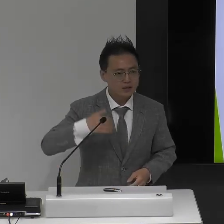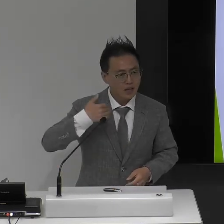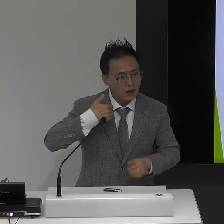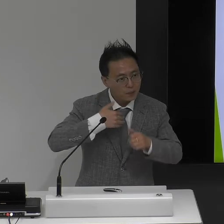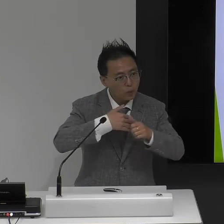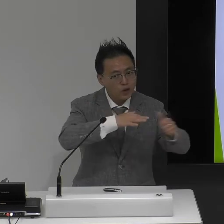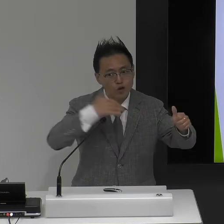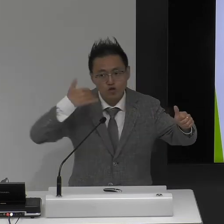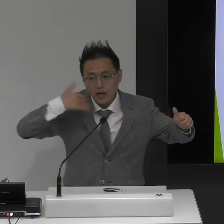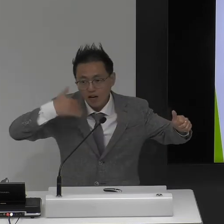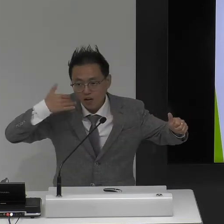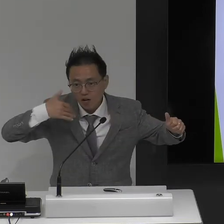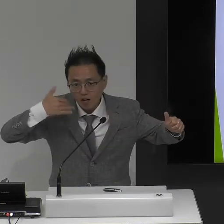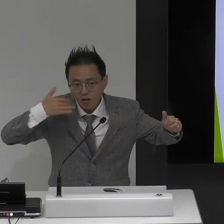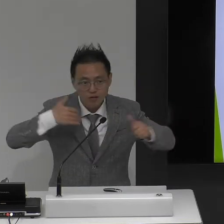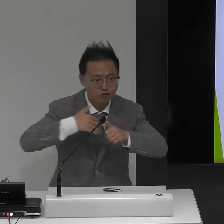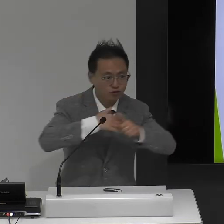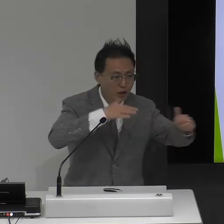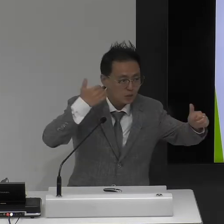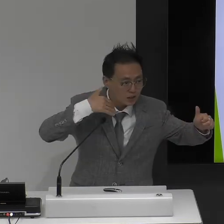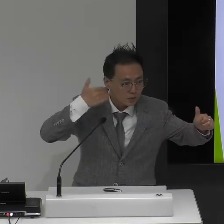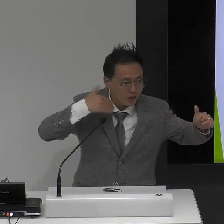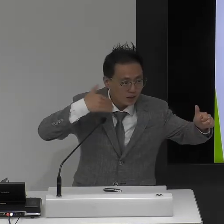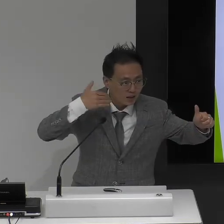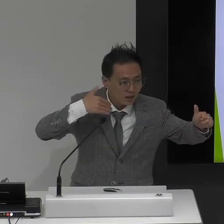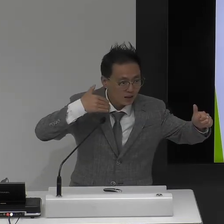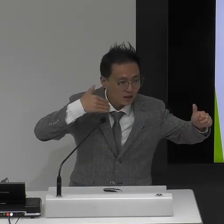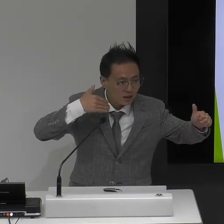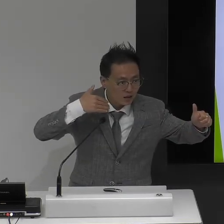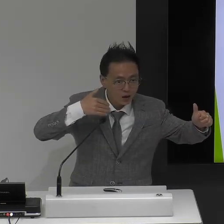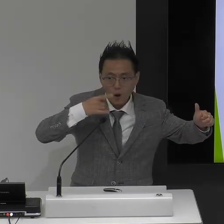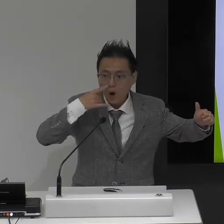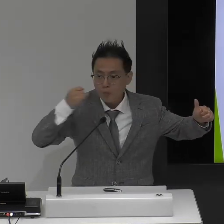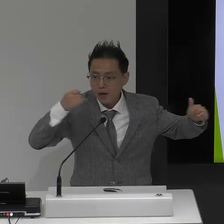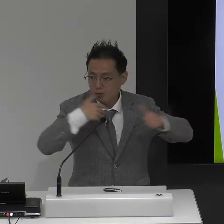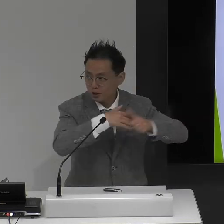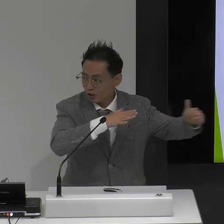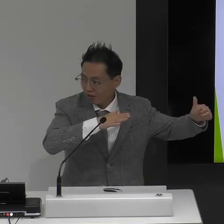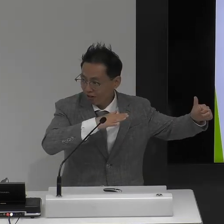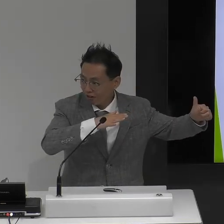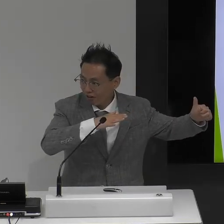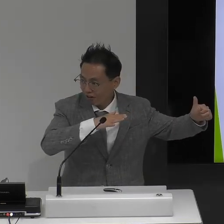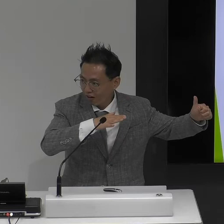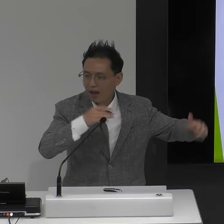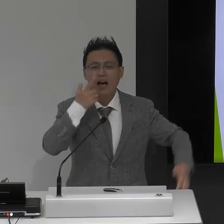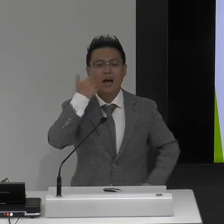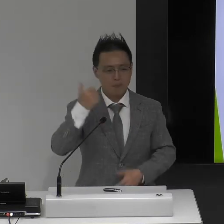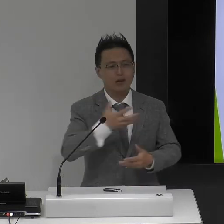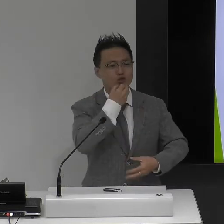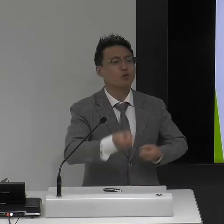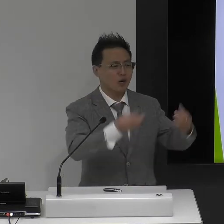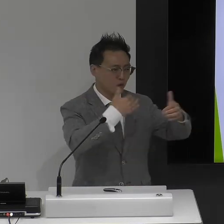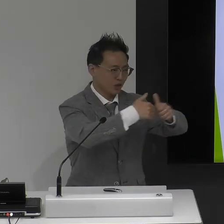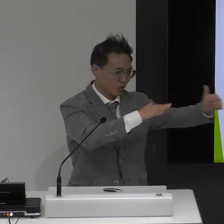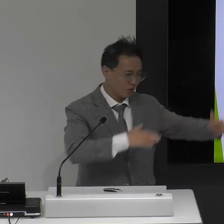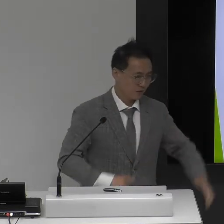자, 보낸 거 누가요? 누가 보냈습니까? 엄마가 보냈어요? 아빠가 축복하고 보냈죠.